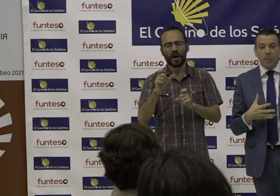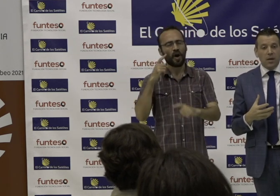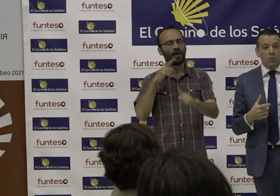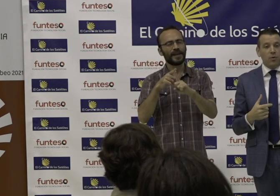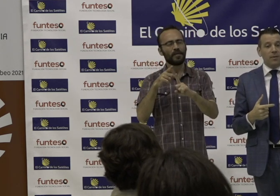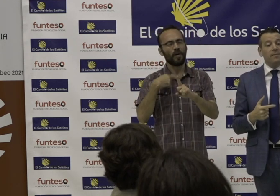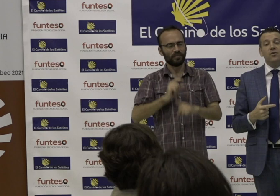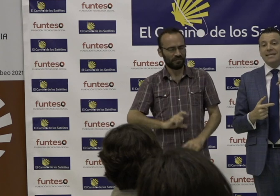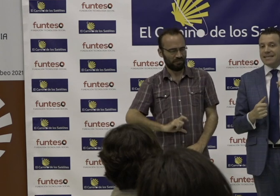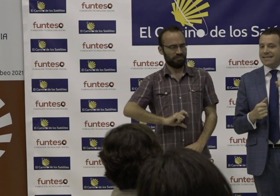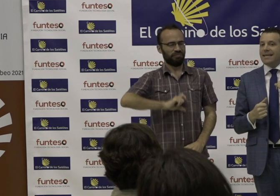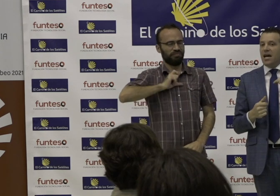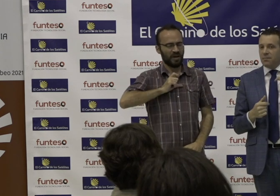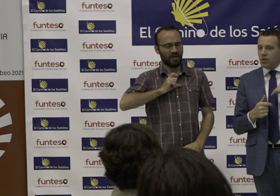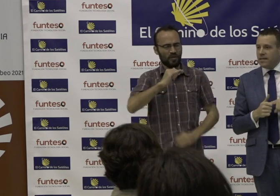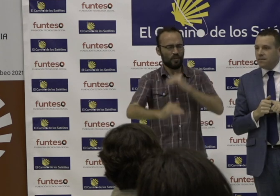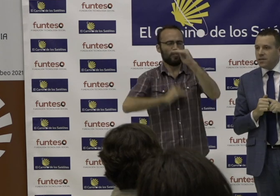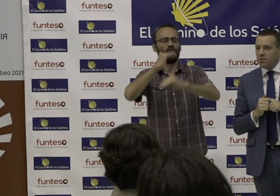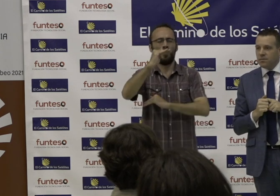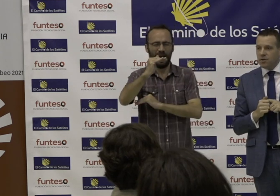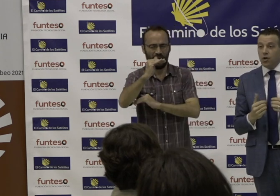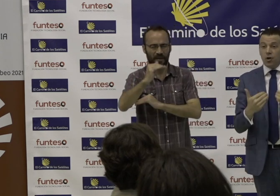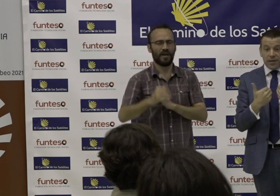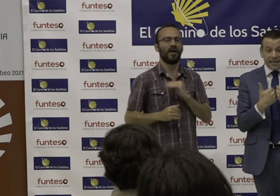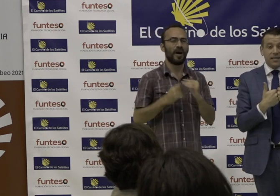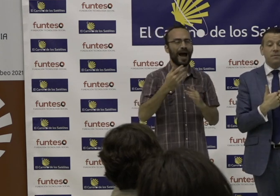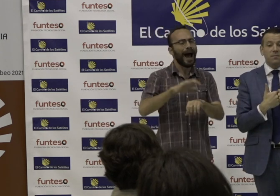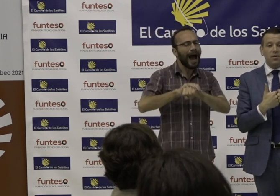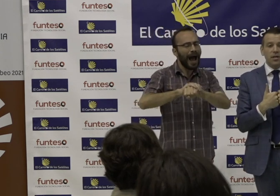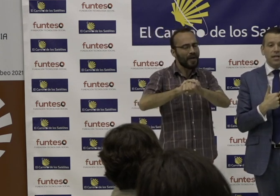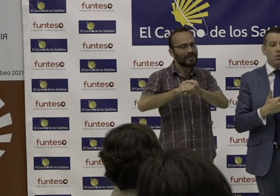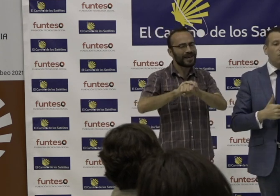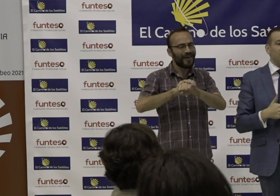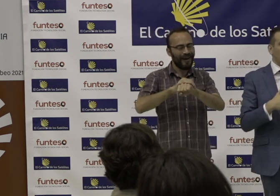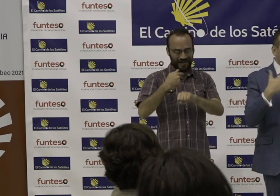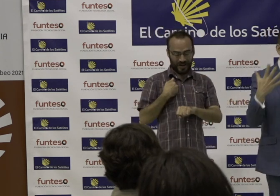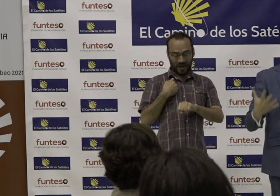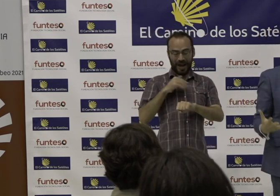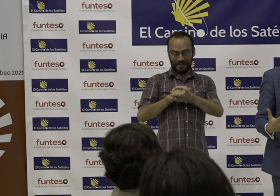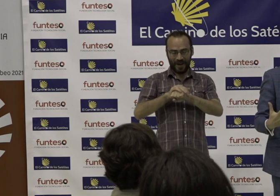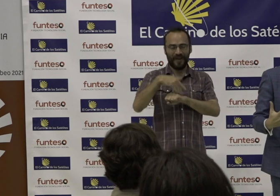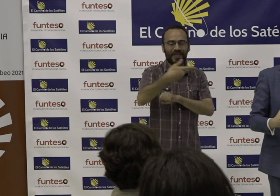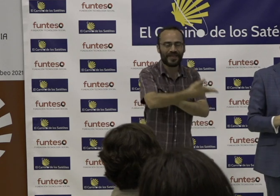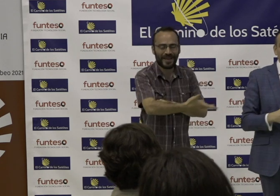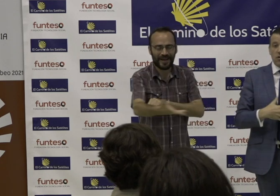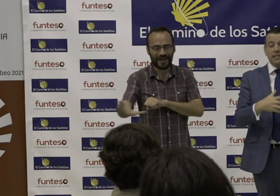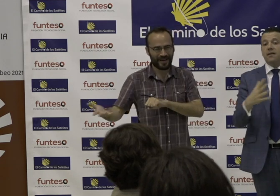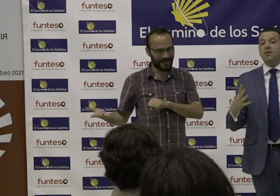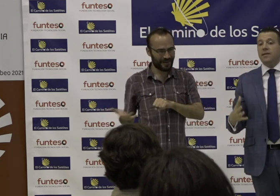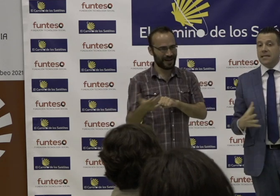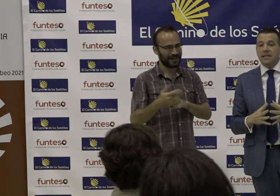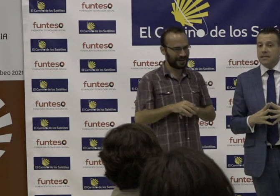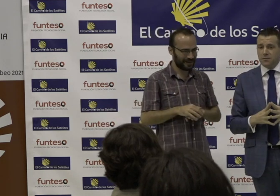superación. Porque primero tienes que ser amigo de ti mismo, conocerte a ti mismo y luego ayudar a otras personas. Y esto es lo que